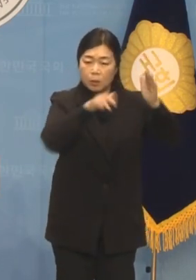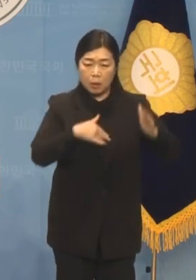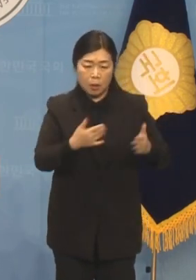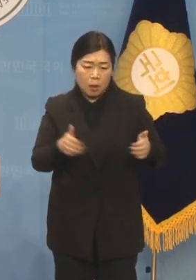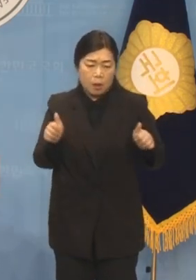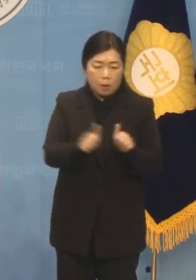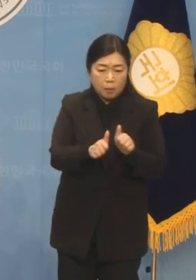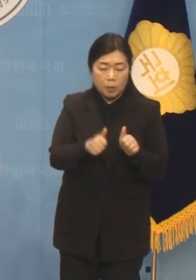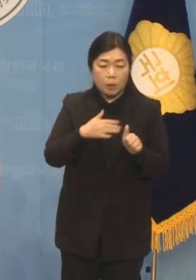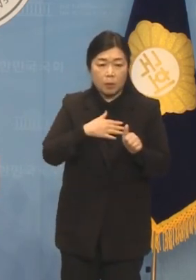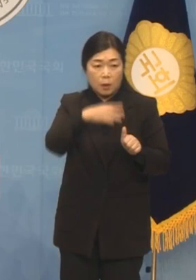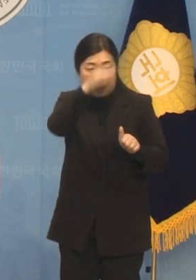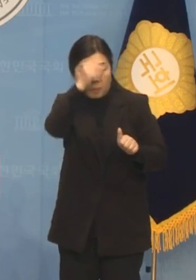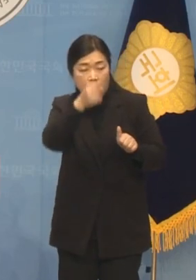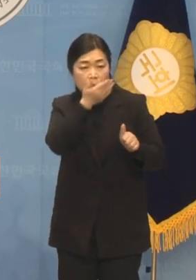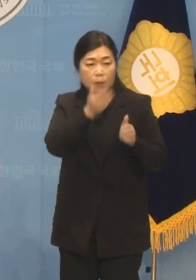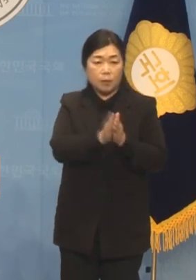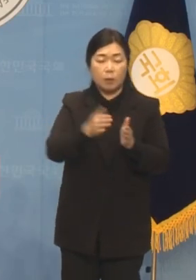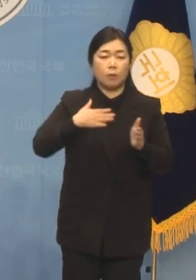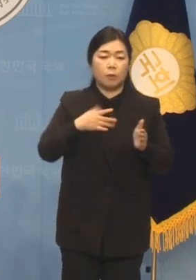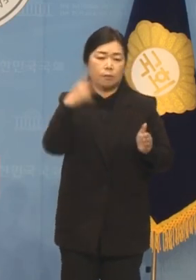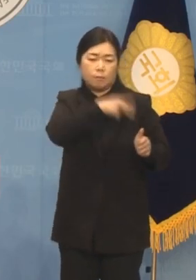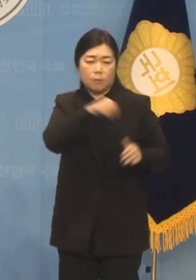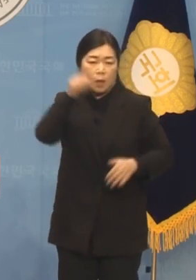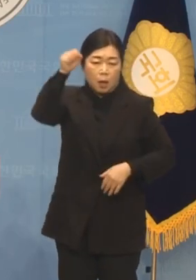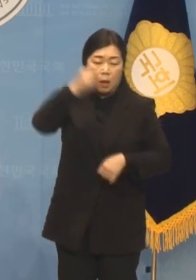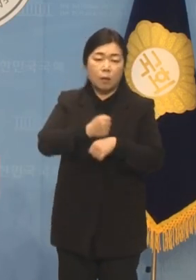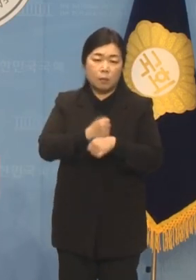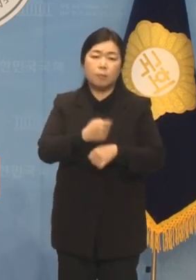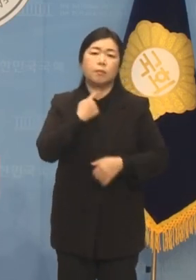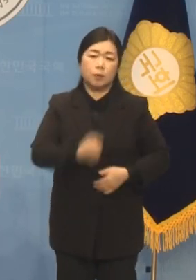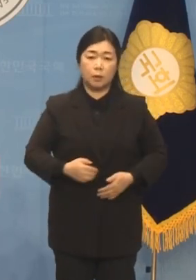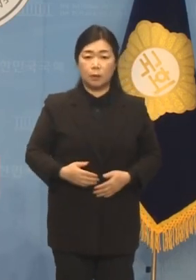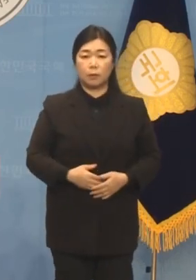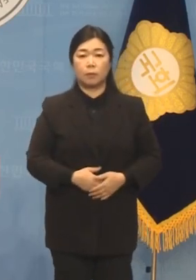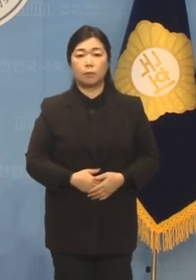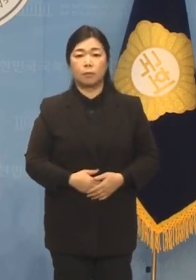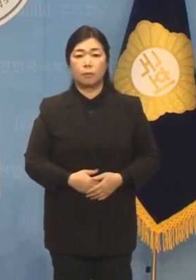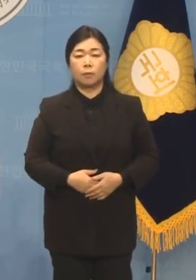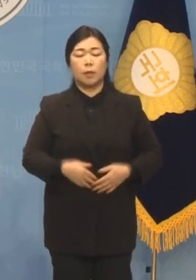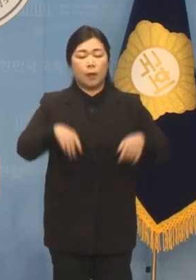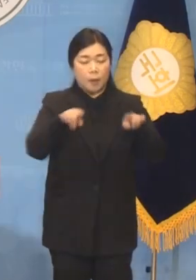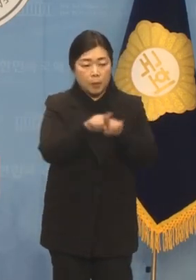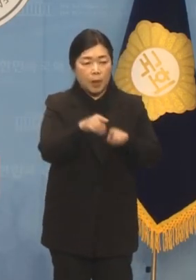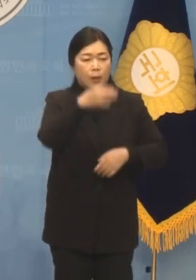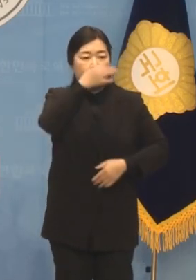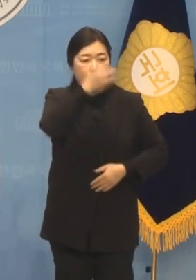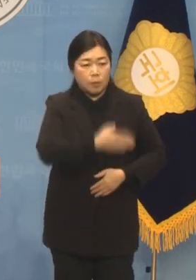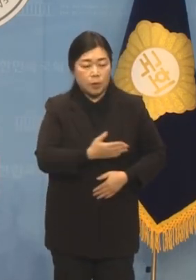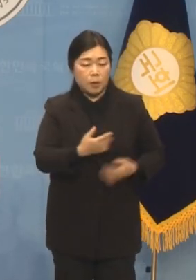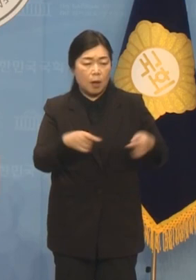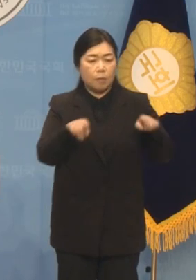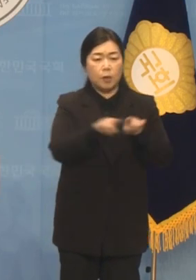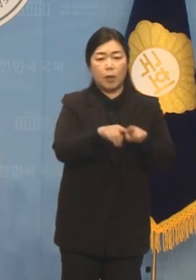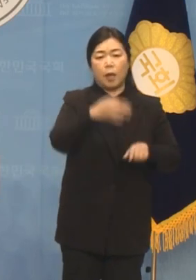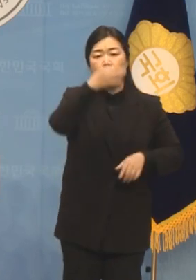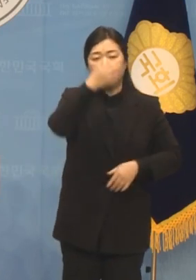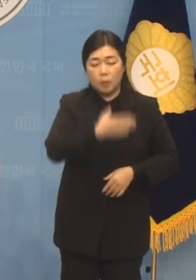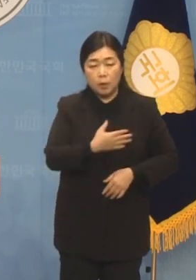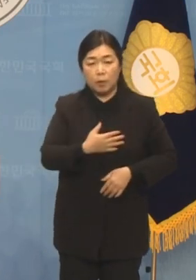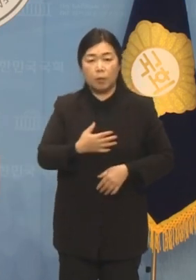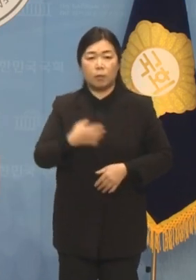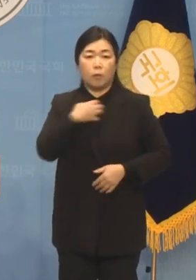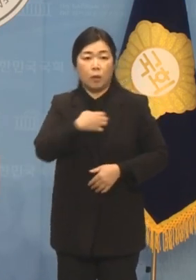밤새우며 함께 마음 아파하기도 했습니다. 저는 우리가 함께